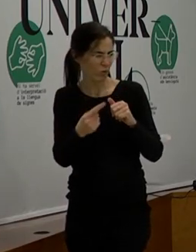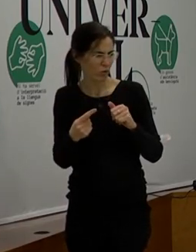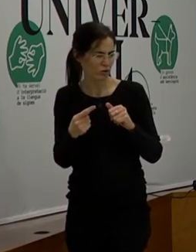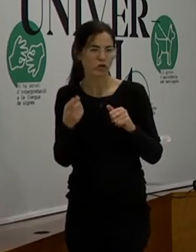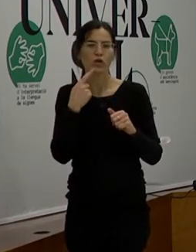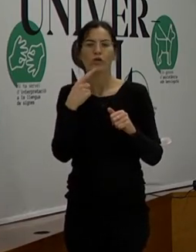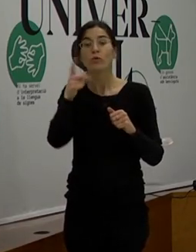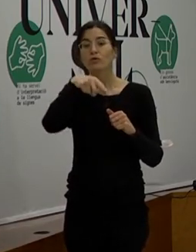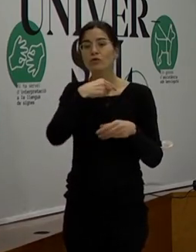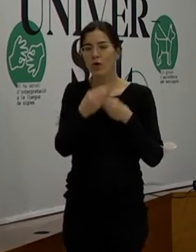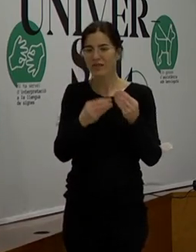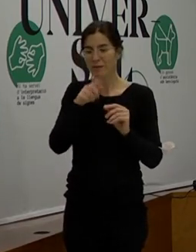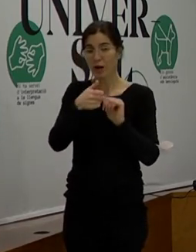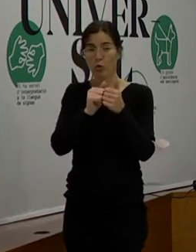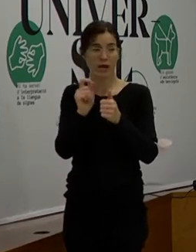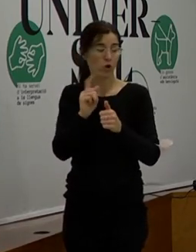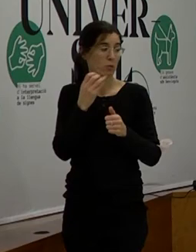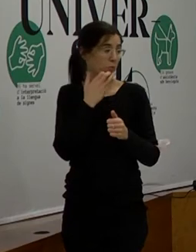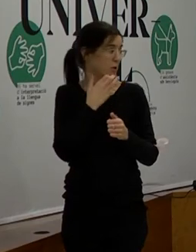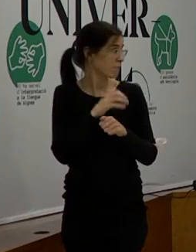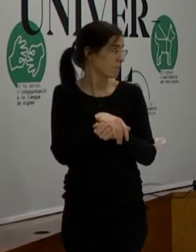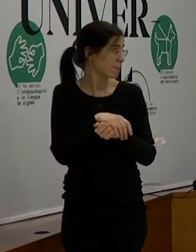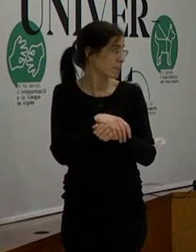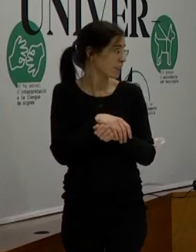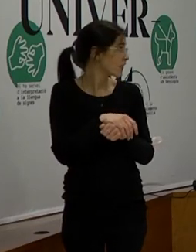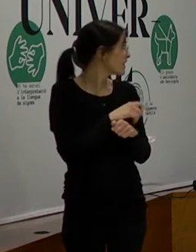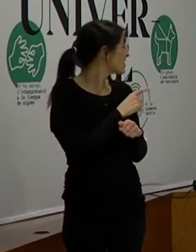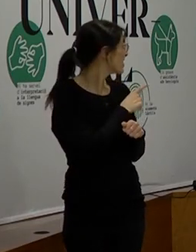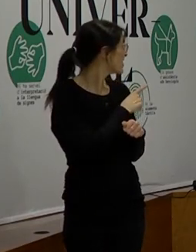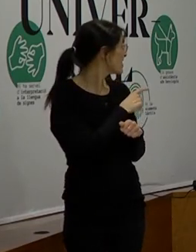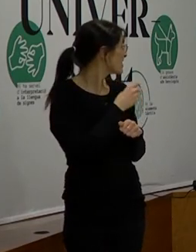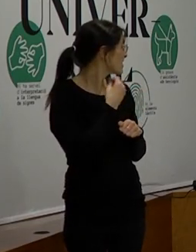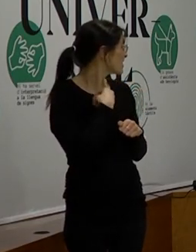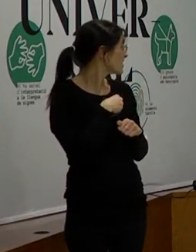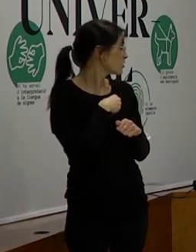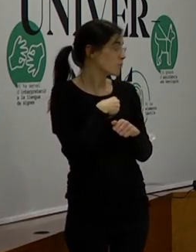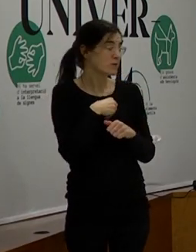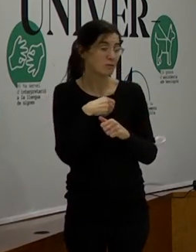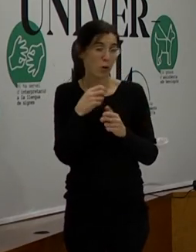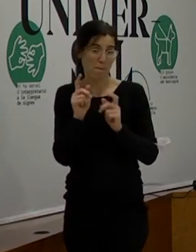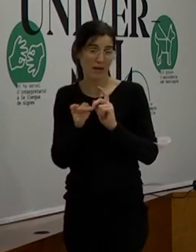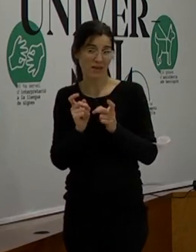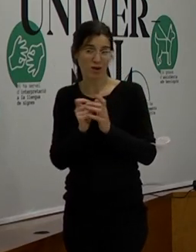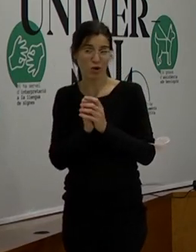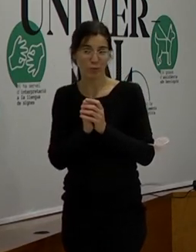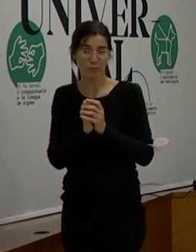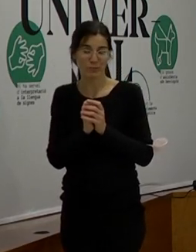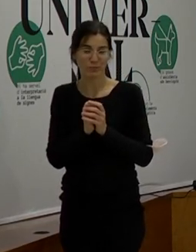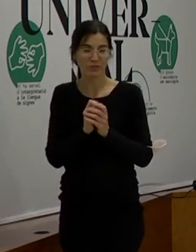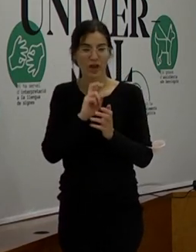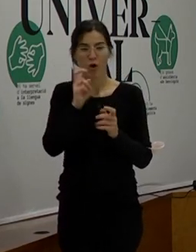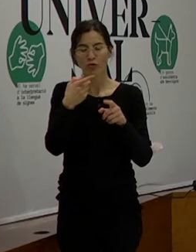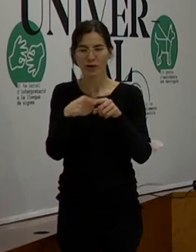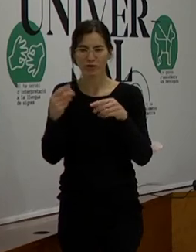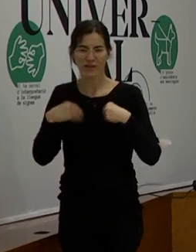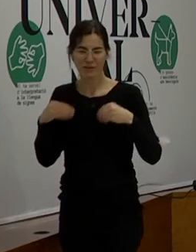que ho feu aquí, però sí que, mira, tot México, México lindo. ¿Vale? Una altra cosa